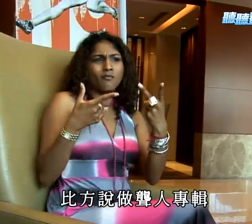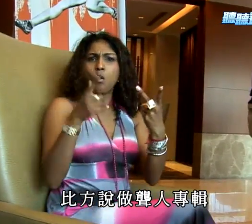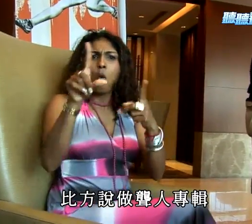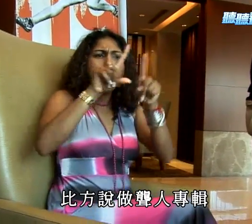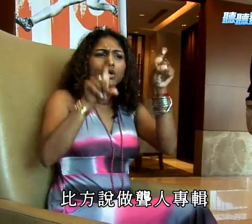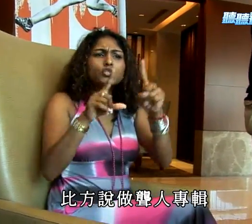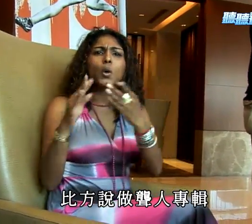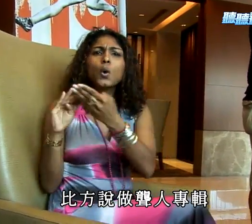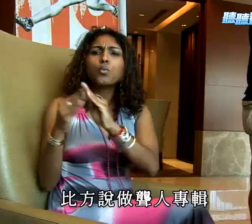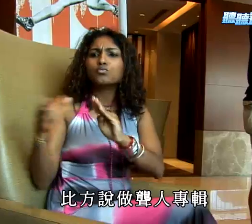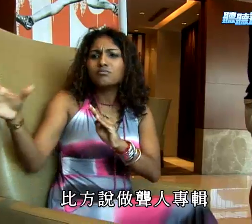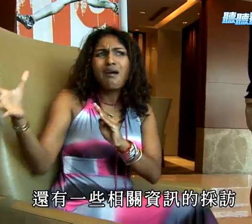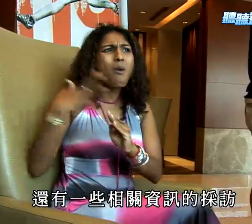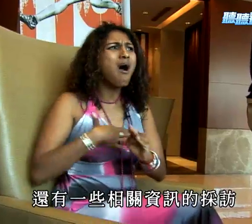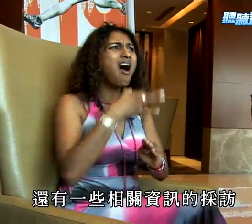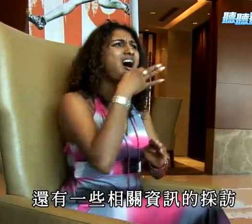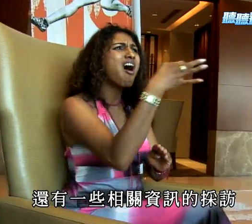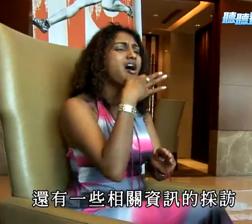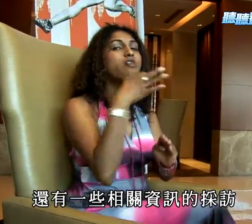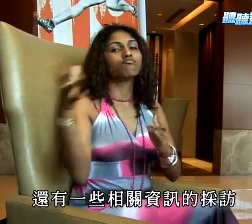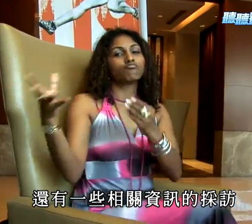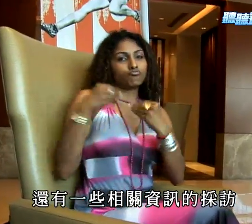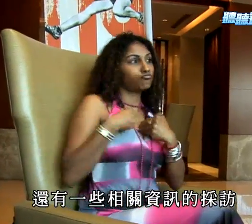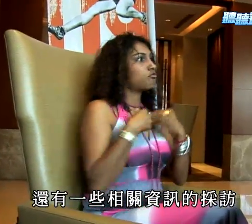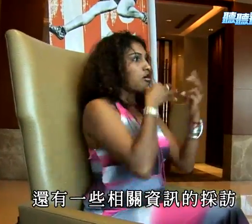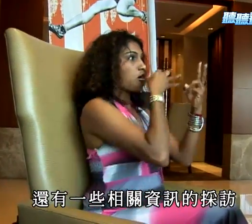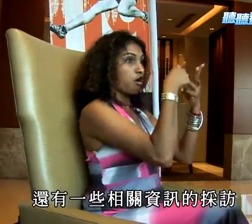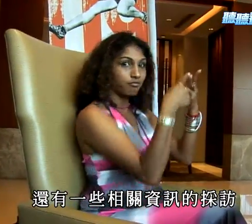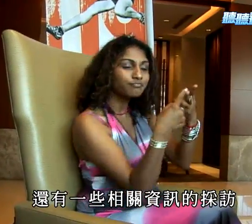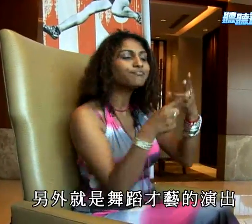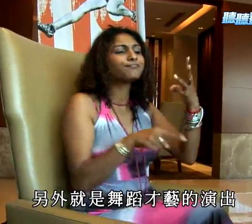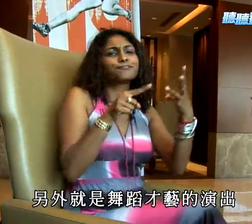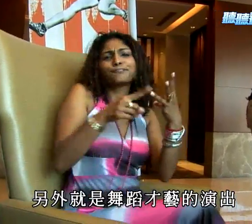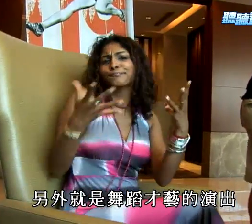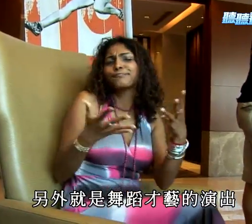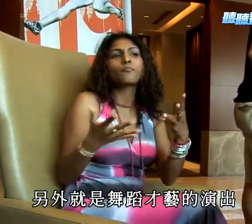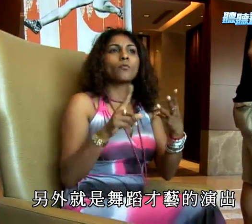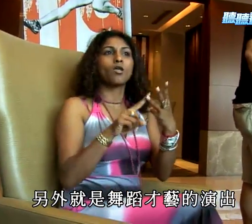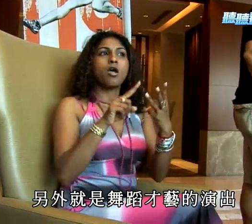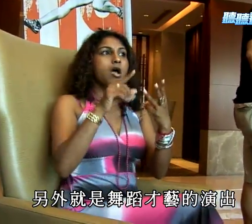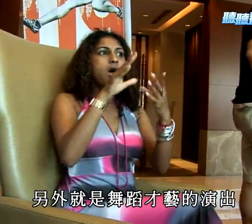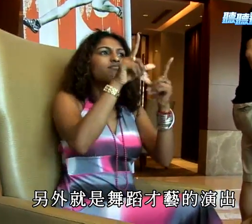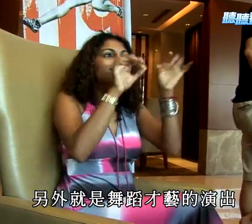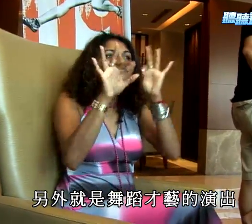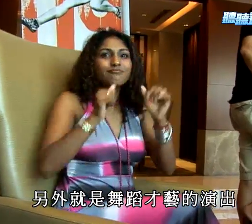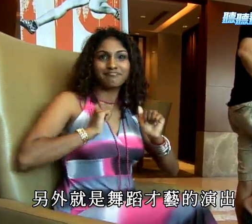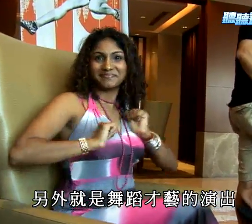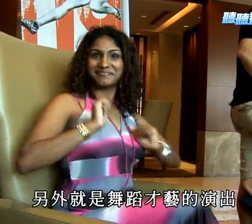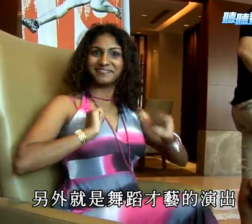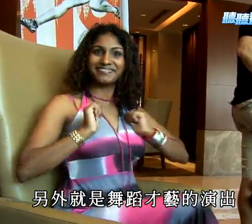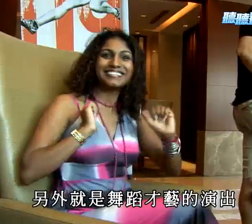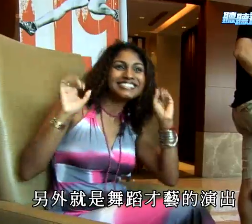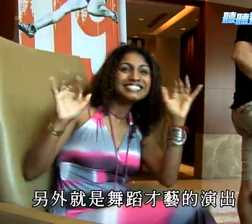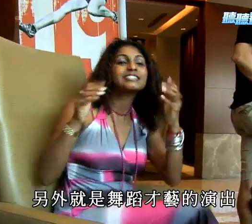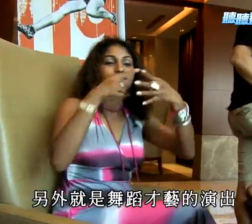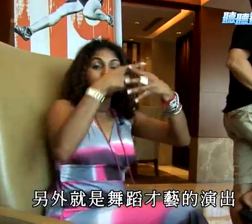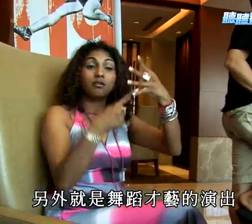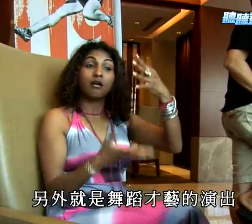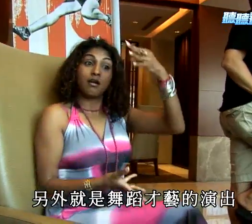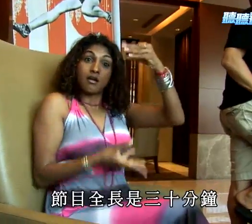专辑，还有一些相关资讯的采访，另外就是舞蹈才艺的演出。节目全